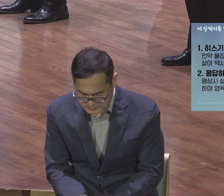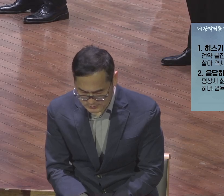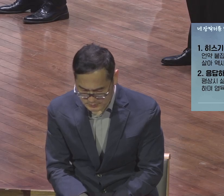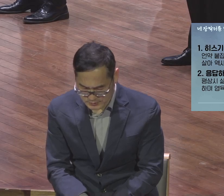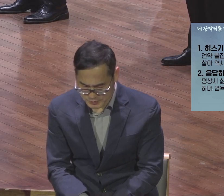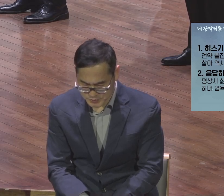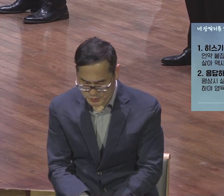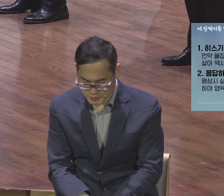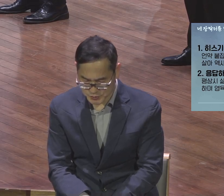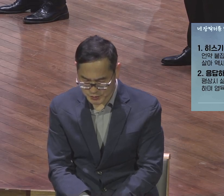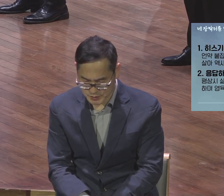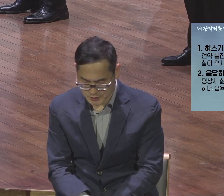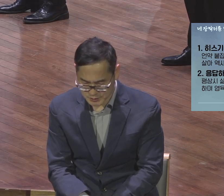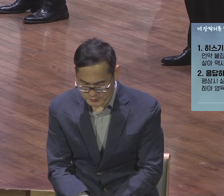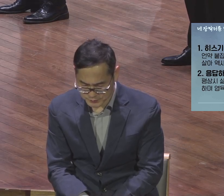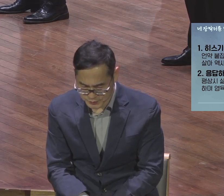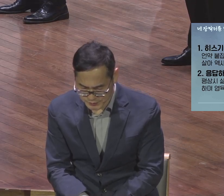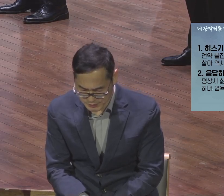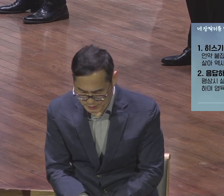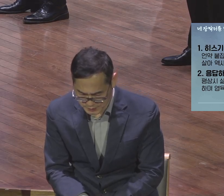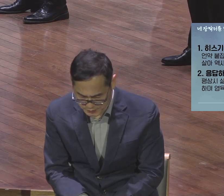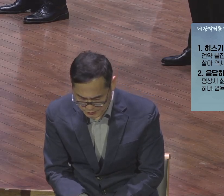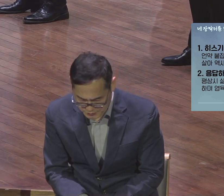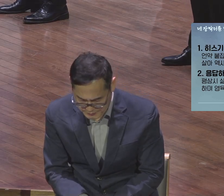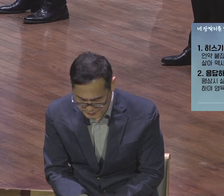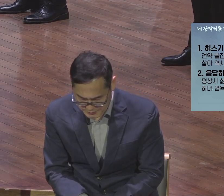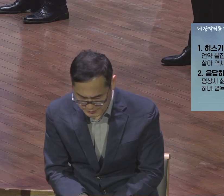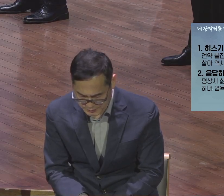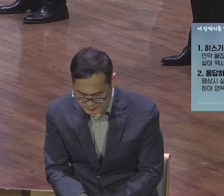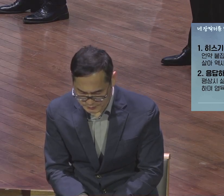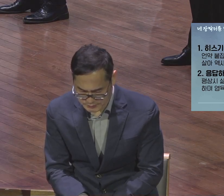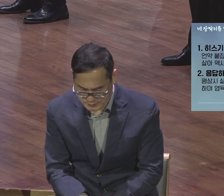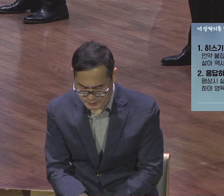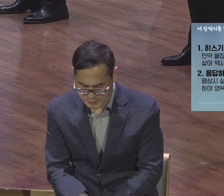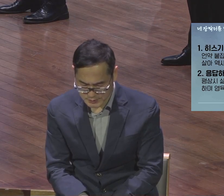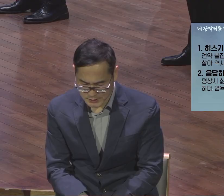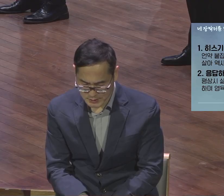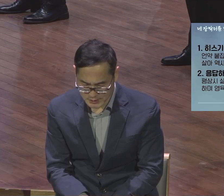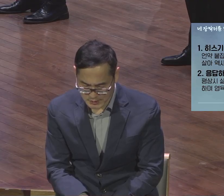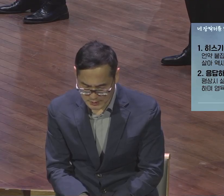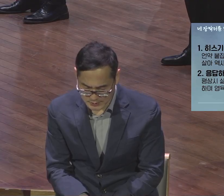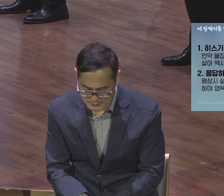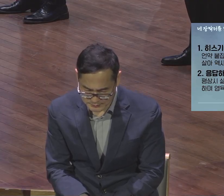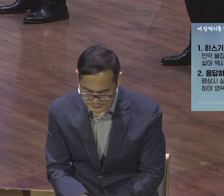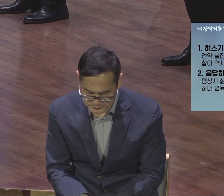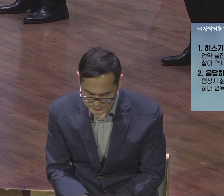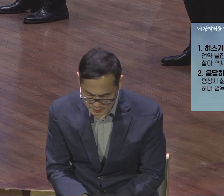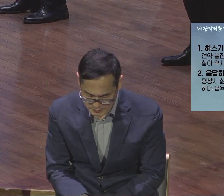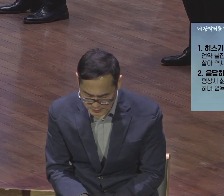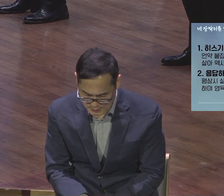통하여 우리 모든 성도들이 기도의 능력을 체험하고 기도 안에 있는 어마어마한 능력을